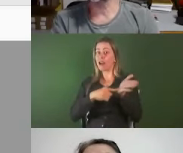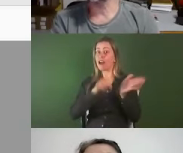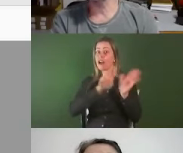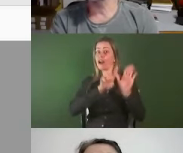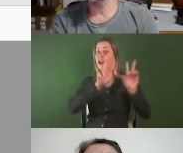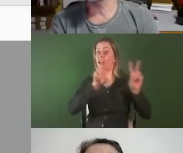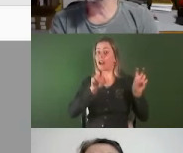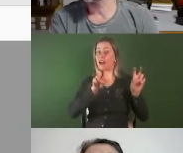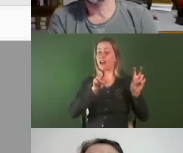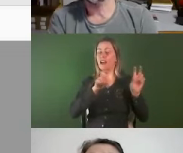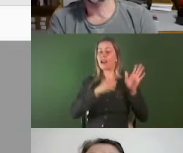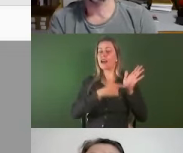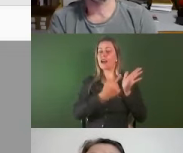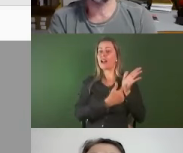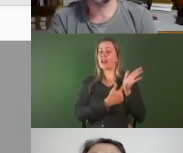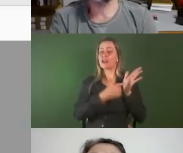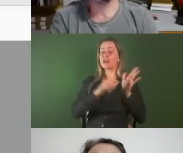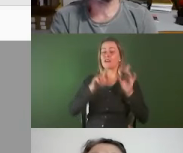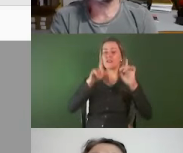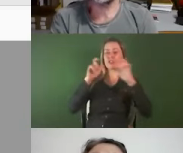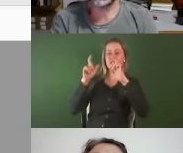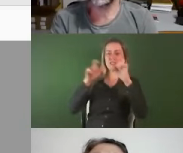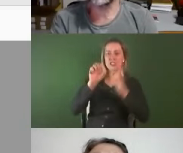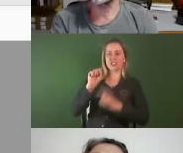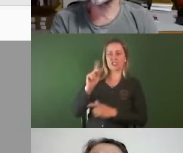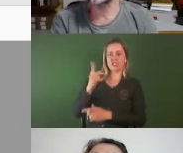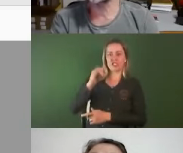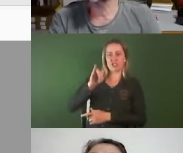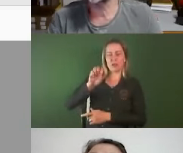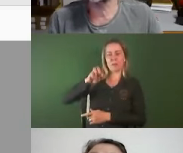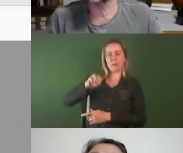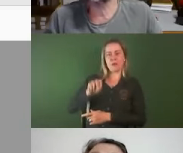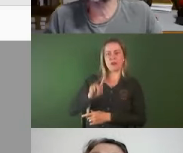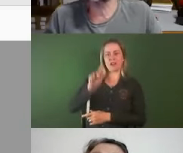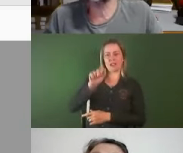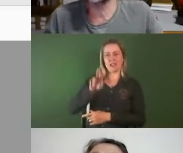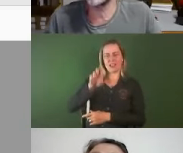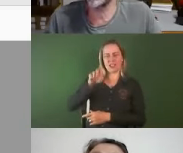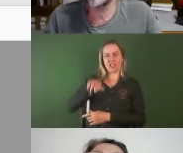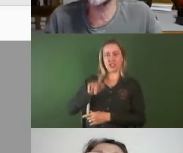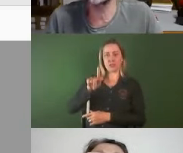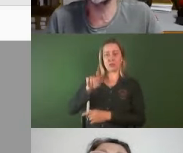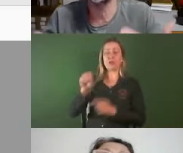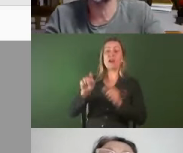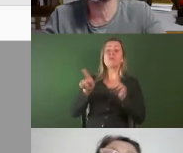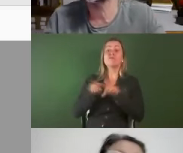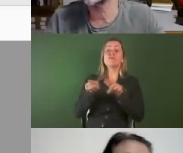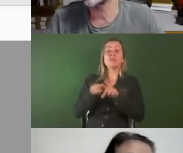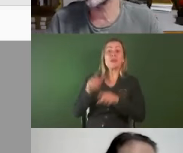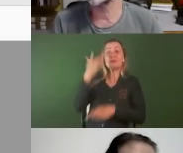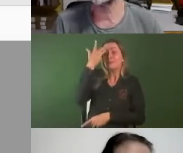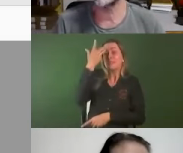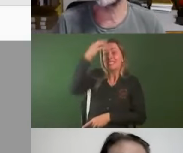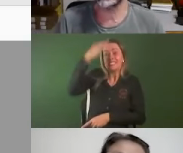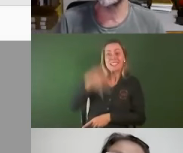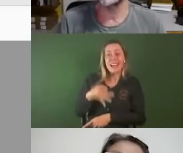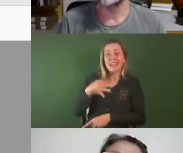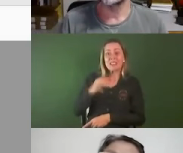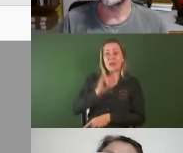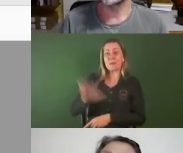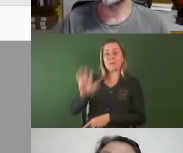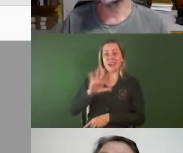Fotografias atribuídas a Shimoka Renjo, porque eles não têm certeza, não tem como atribuir com certeza que essas